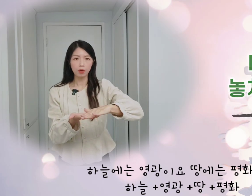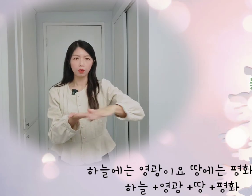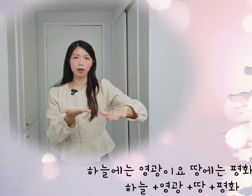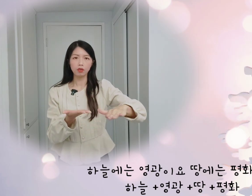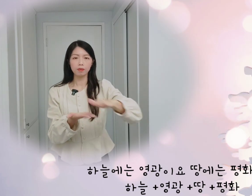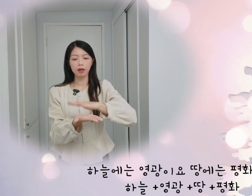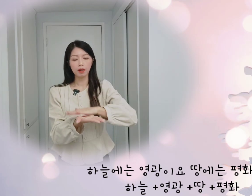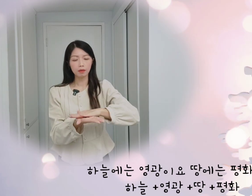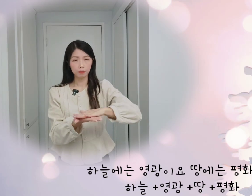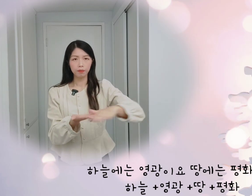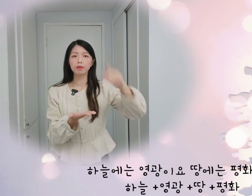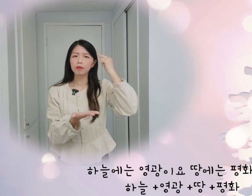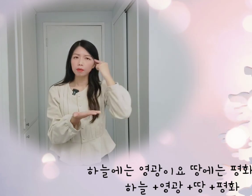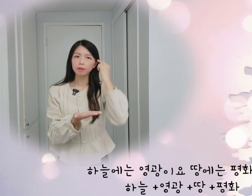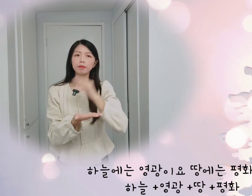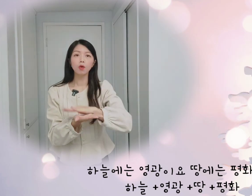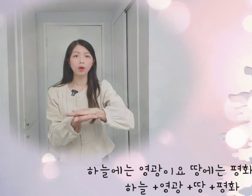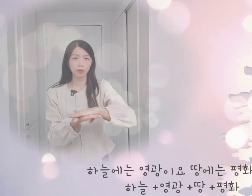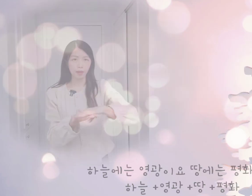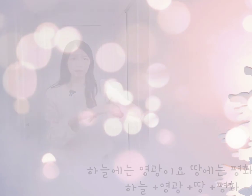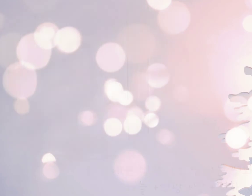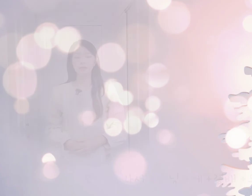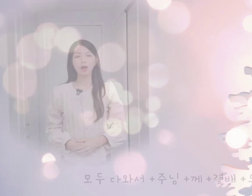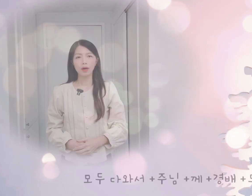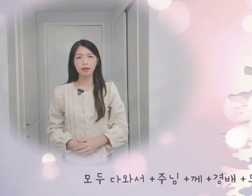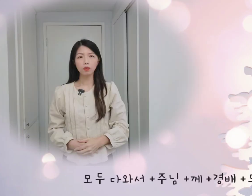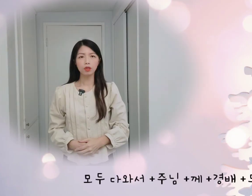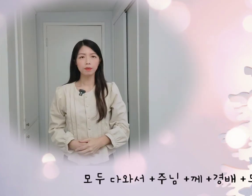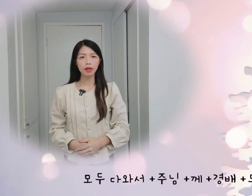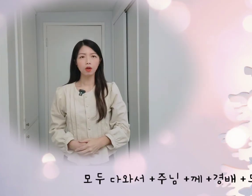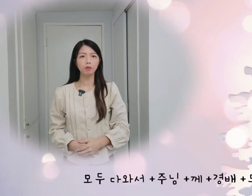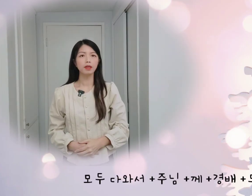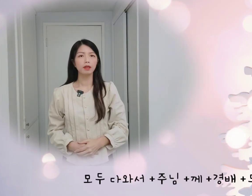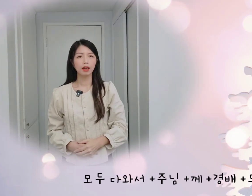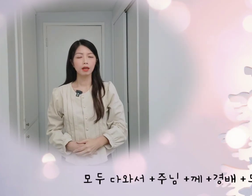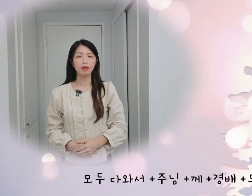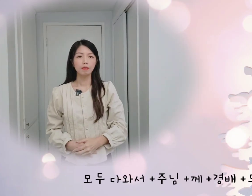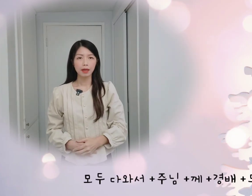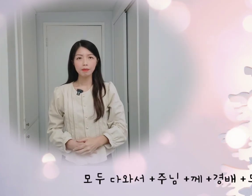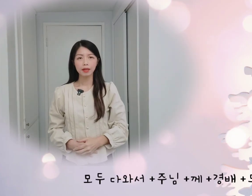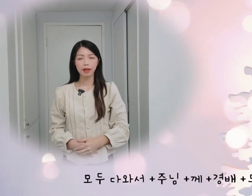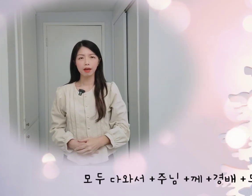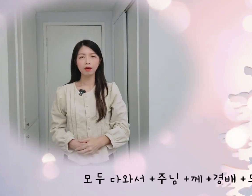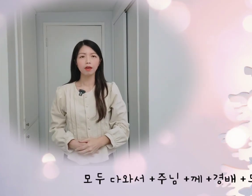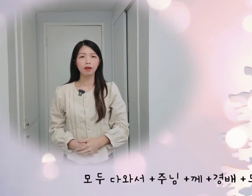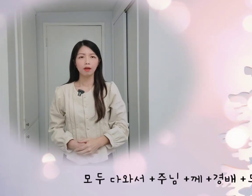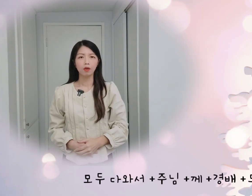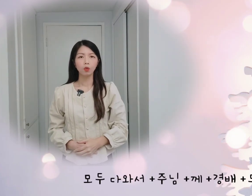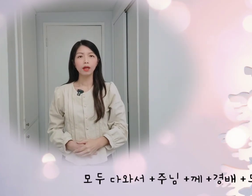스쳐서 밖으로 나가주시면 돼요. 평화로다. 다 와서 주님께 경배드리자.